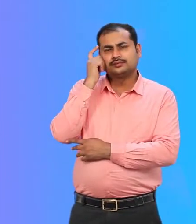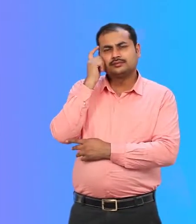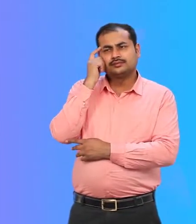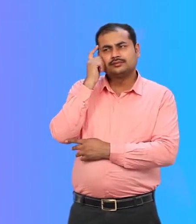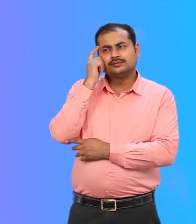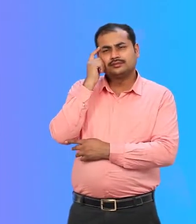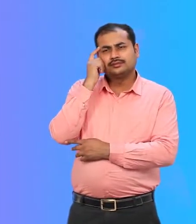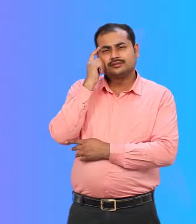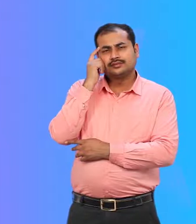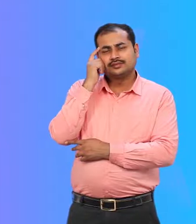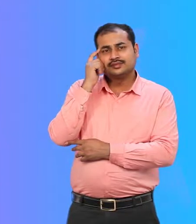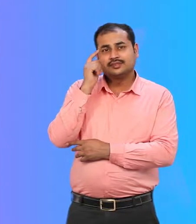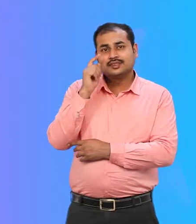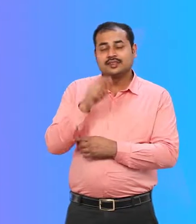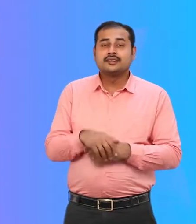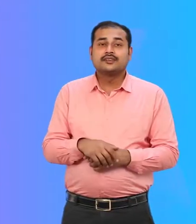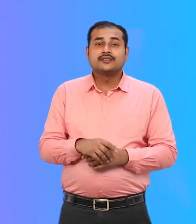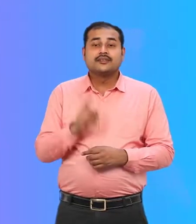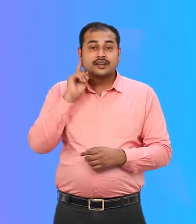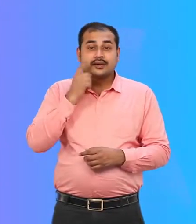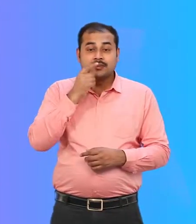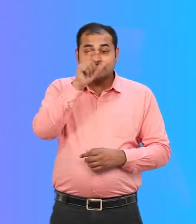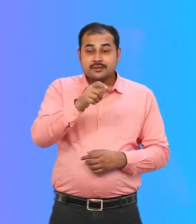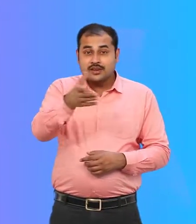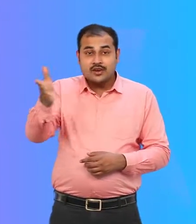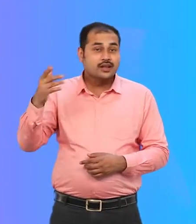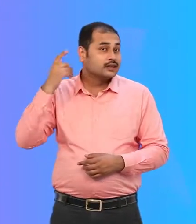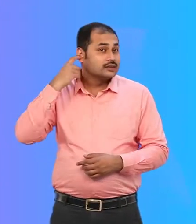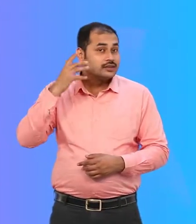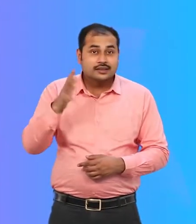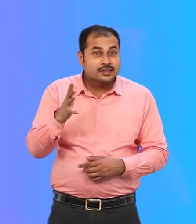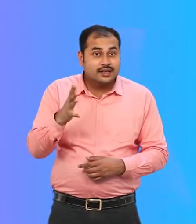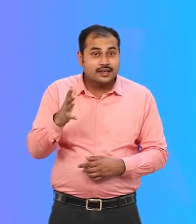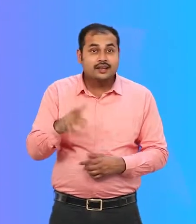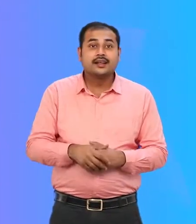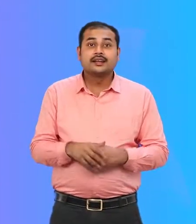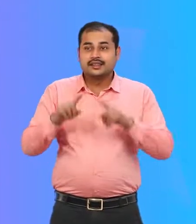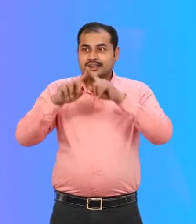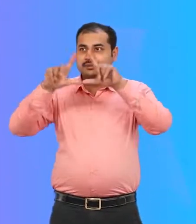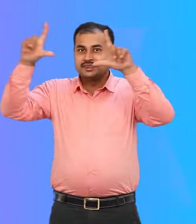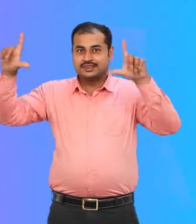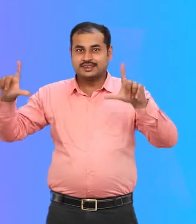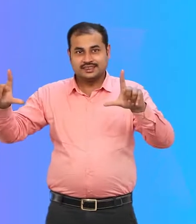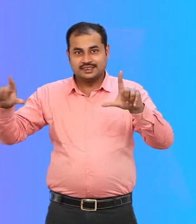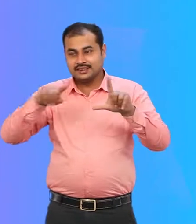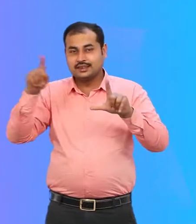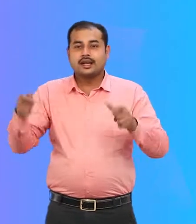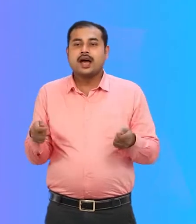झाल है जो सुन नहीं सकते उनके लिए टीवी पर सांकेतिक भाषा के